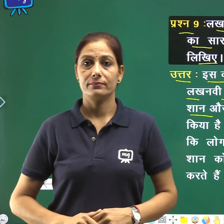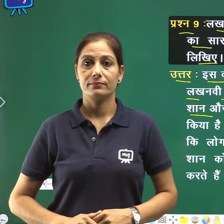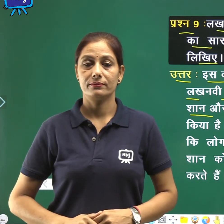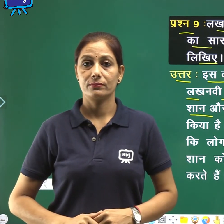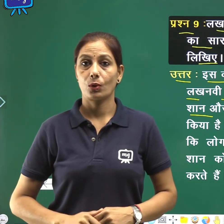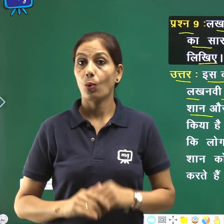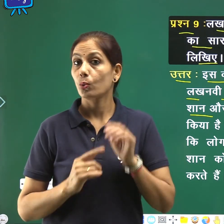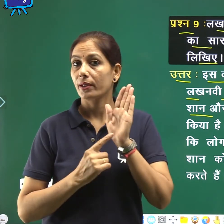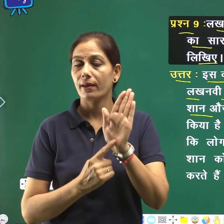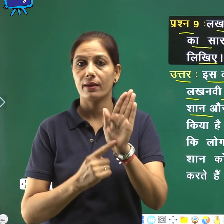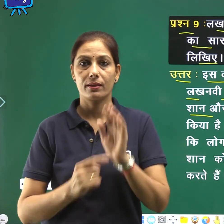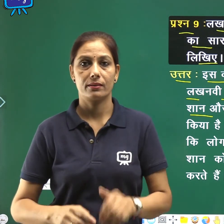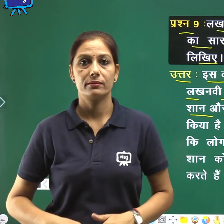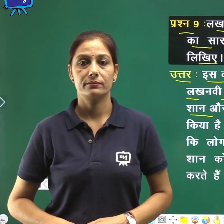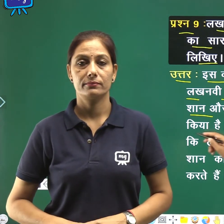को व्यक्त किया है।